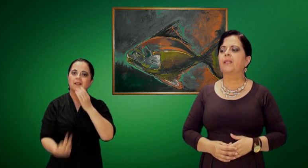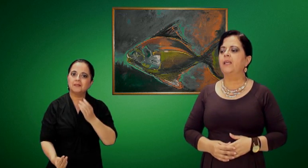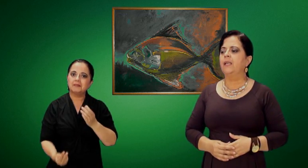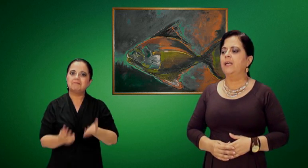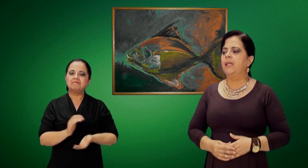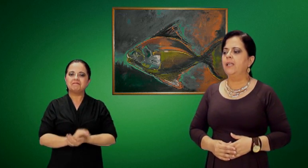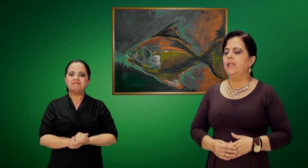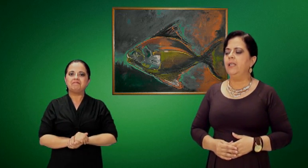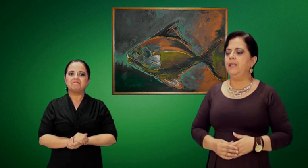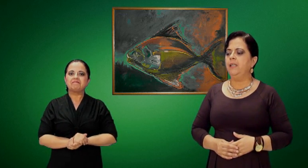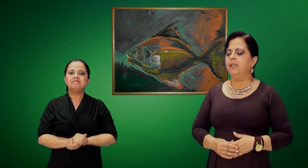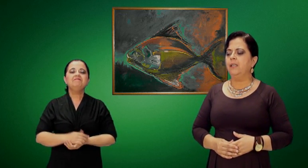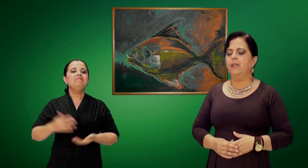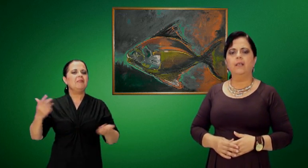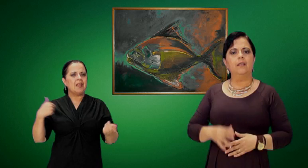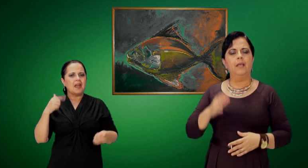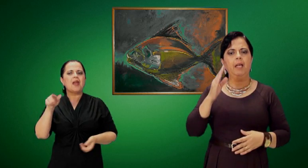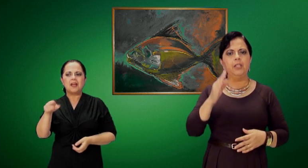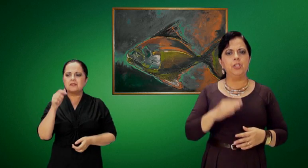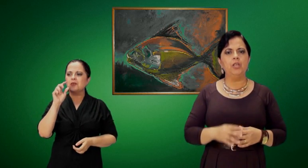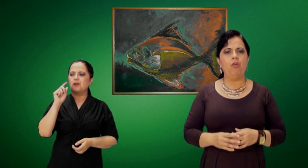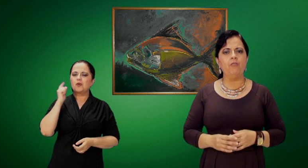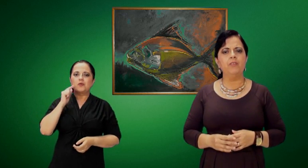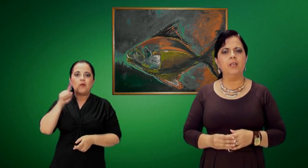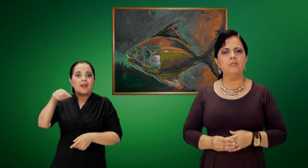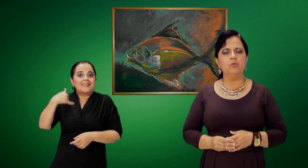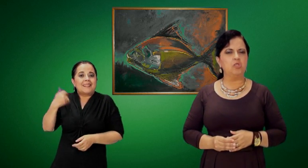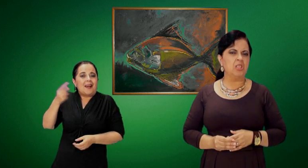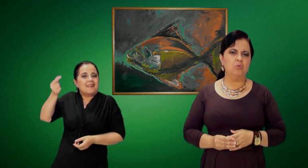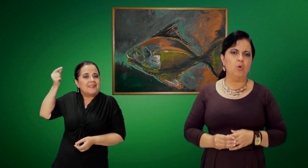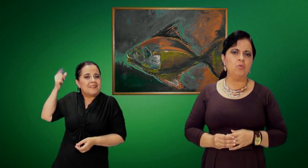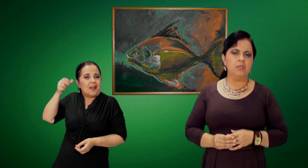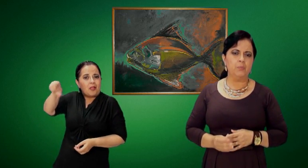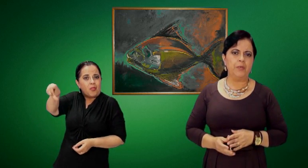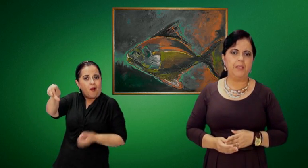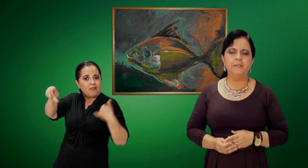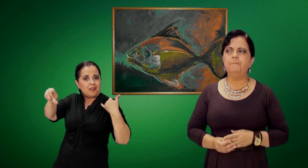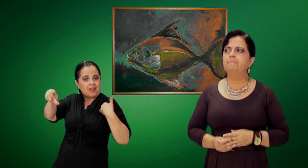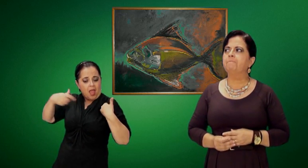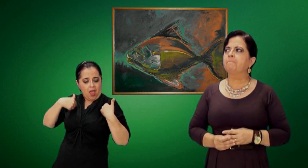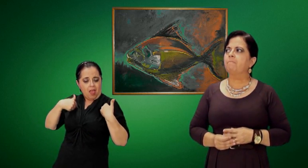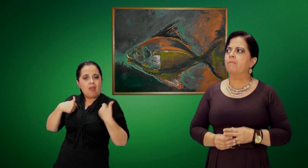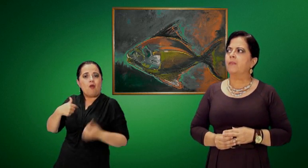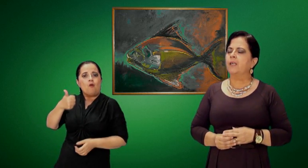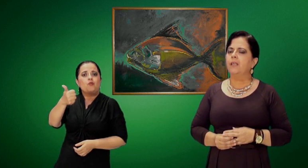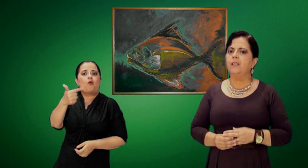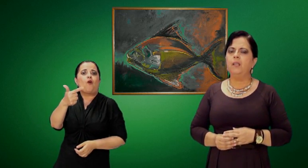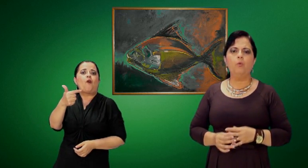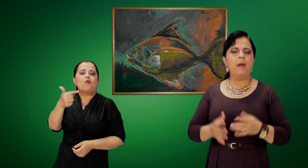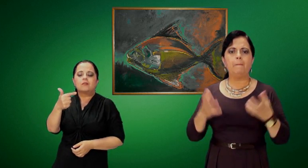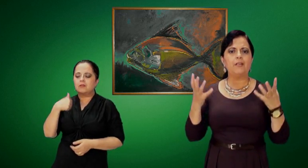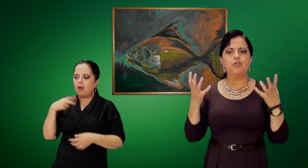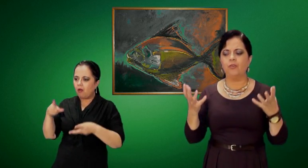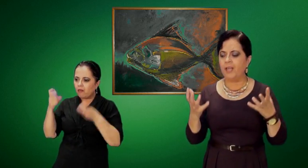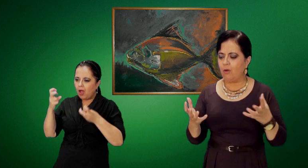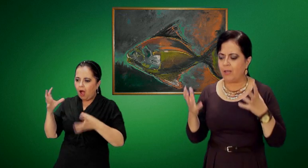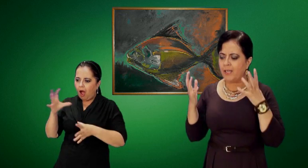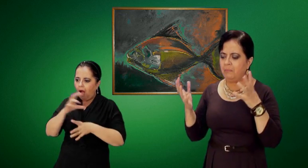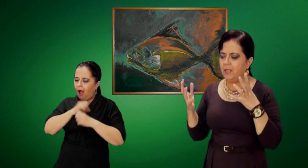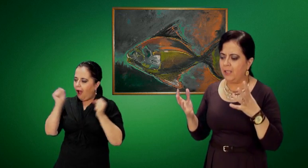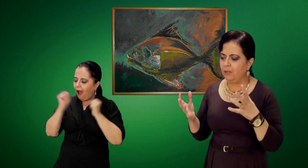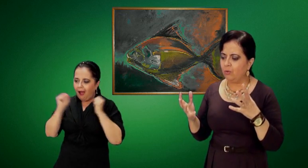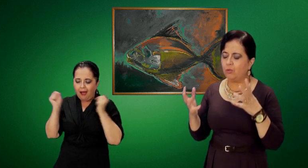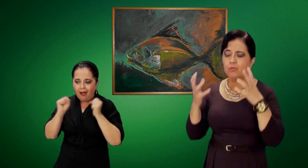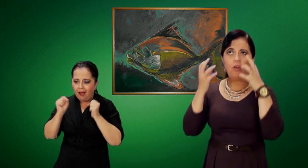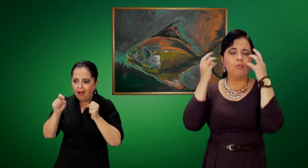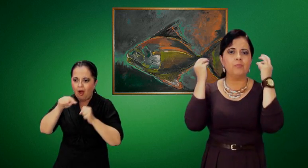bilíngue. E ele tinha 9 anos, eu tinha 12, por aí. E eu me apaixonei com